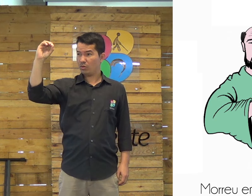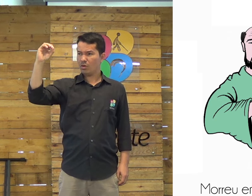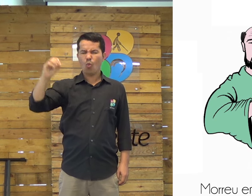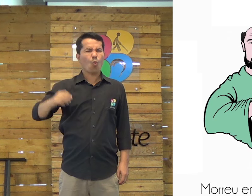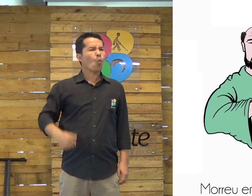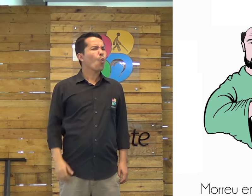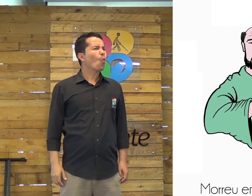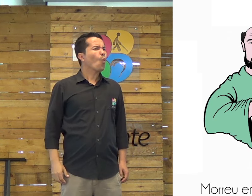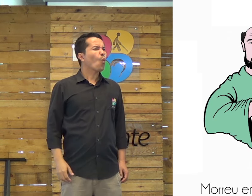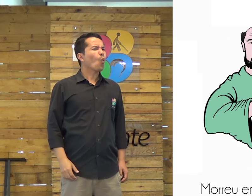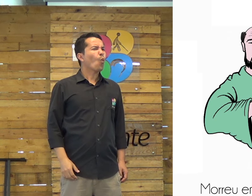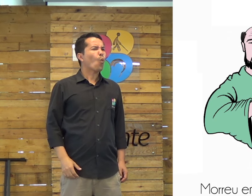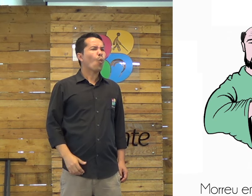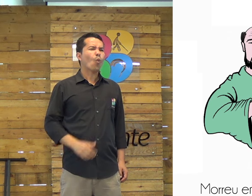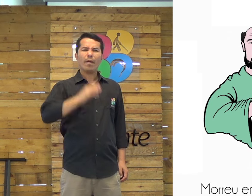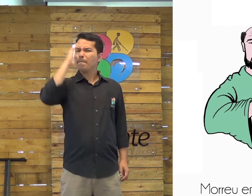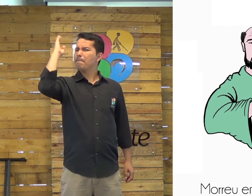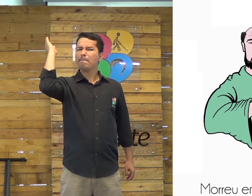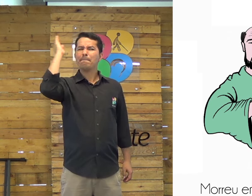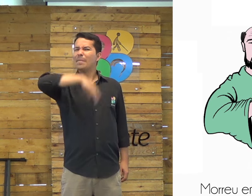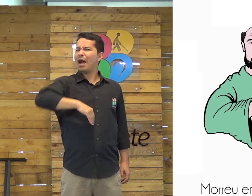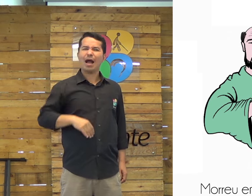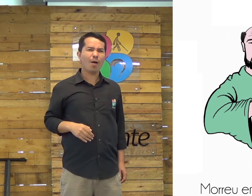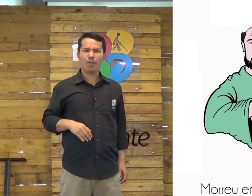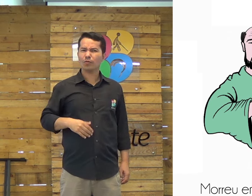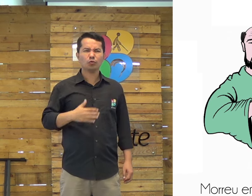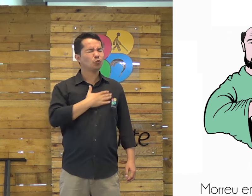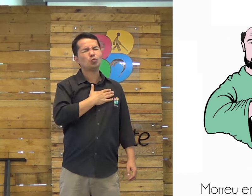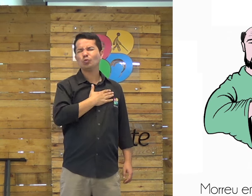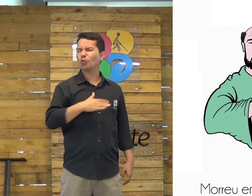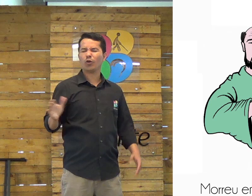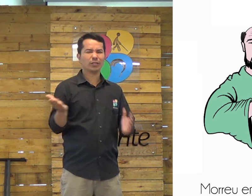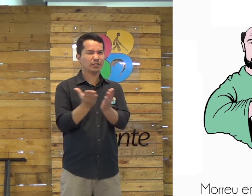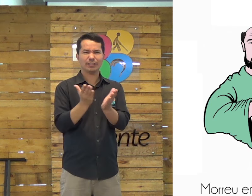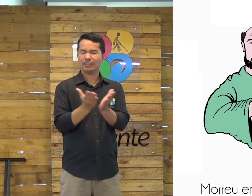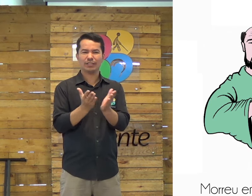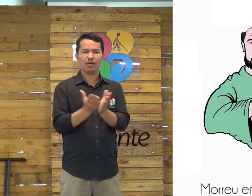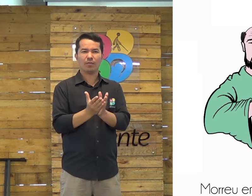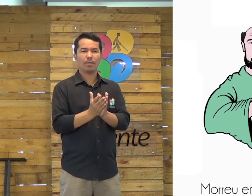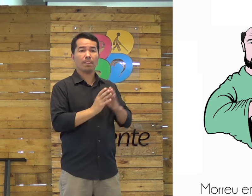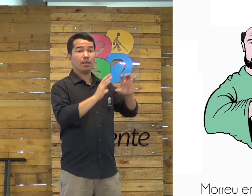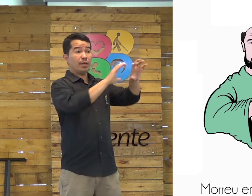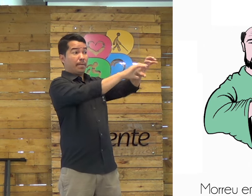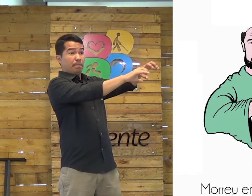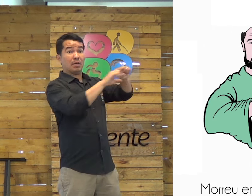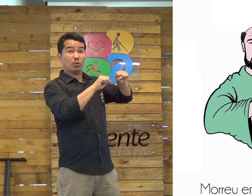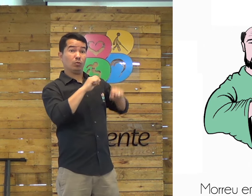Tinha um rei, Nero. Puxa vida, esse rei era muito mal. Muito mesmo.